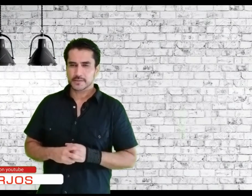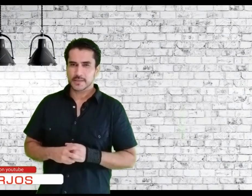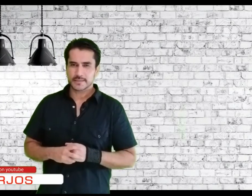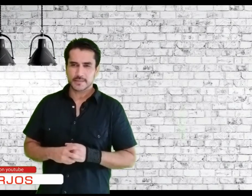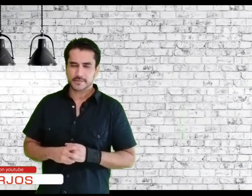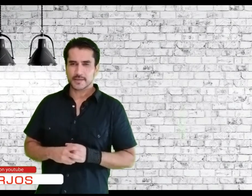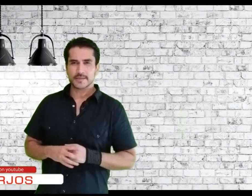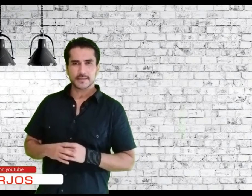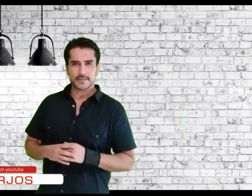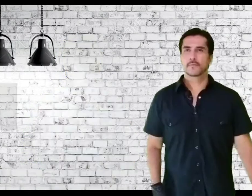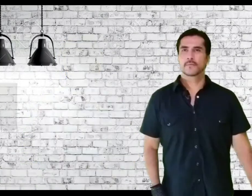de la siguiente clase que se